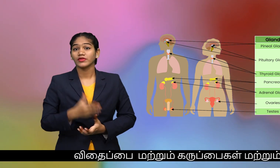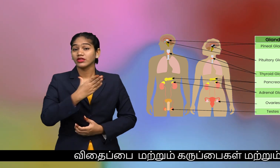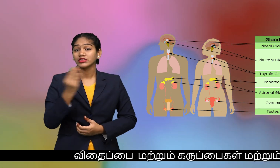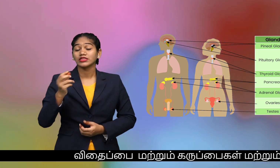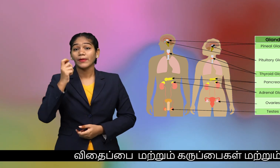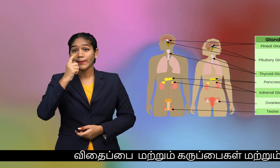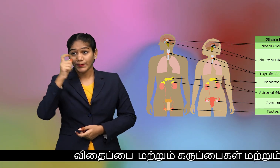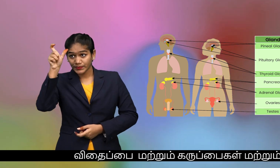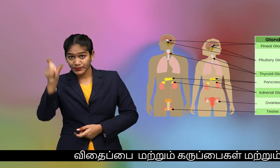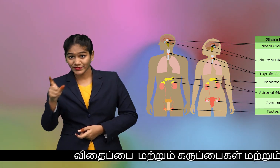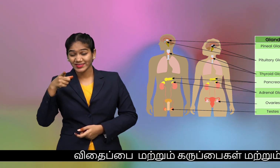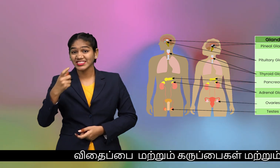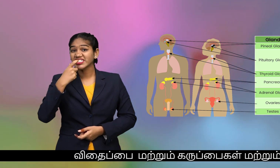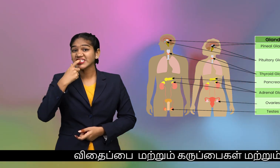விதைப்பை மற்றும் கருப்பைகள் மற்றும்